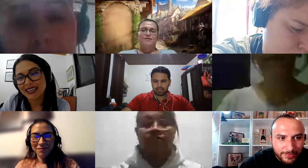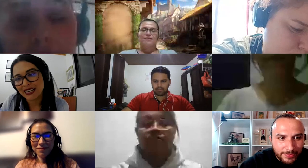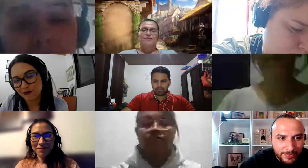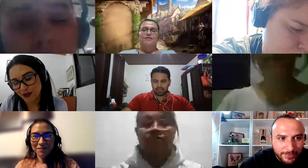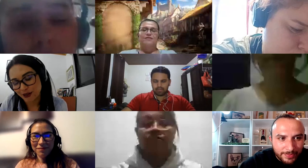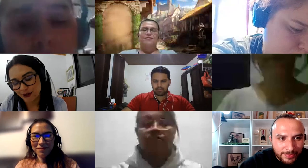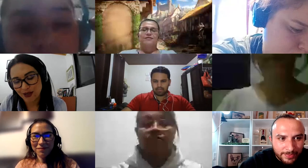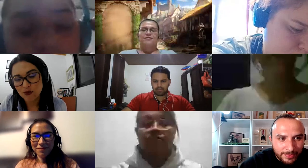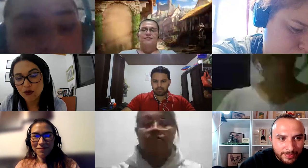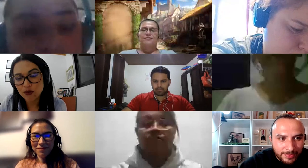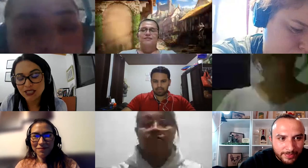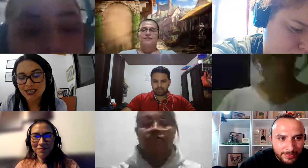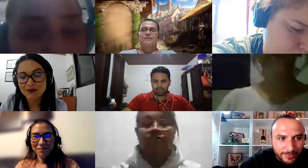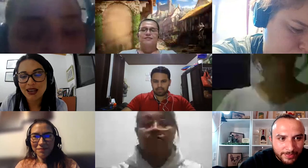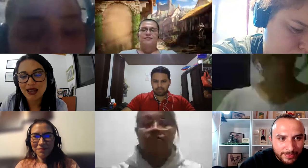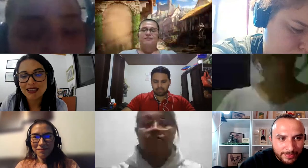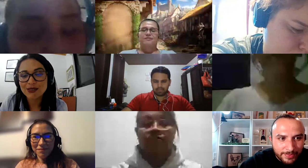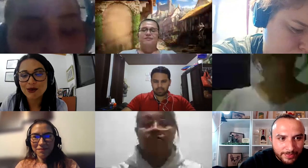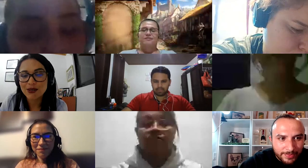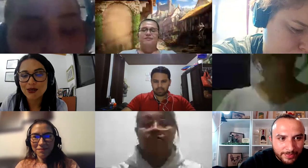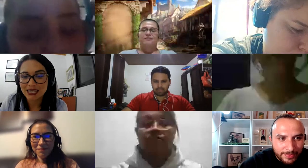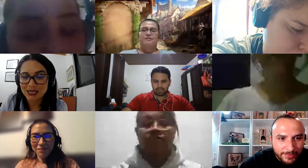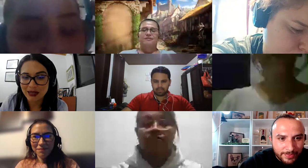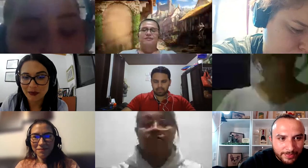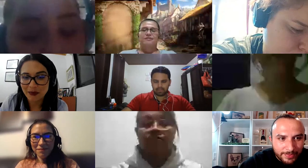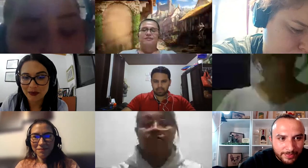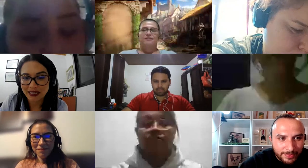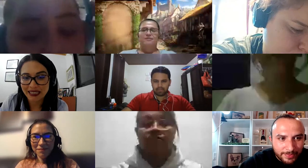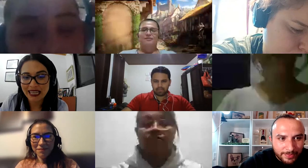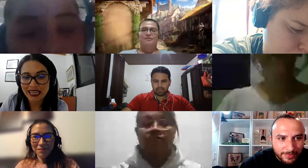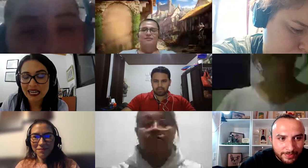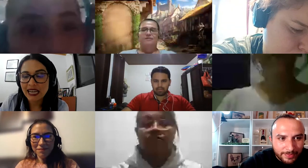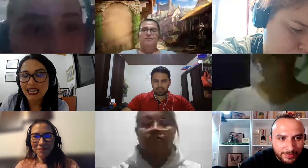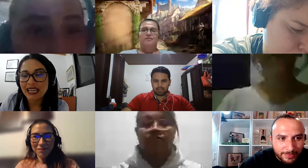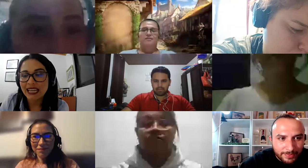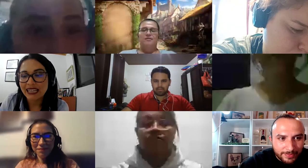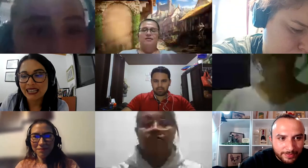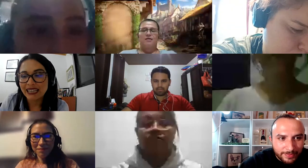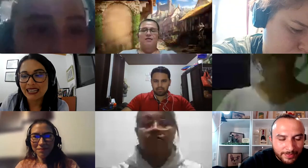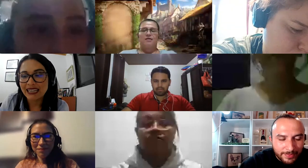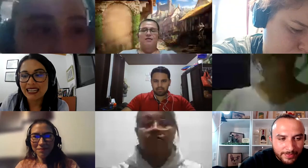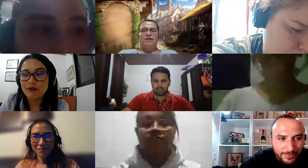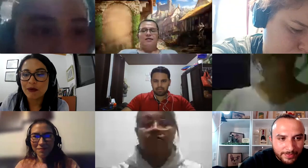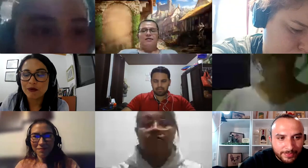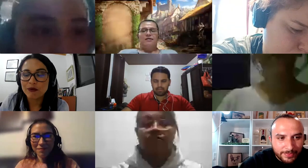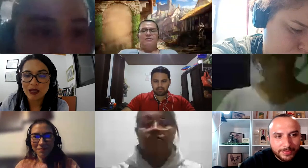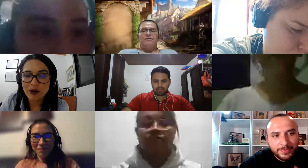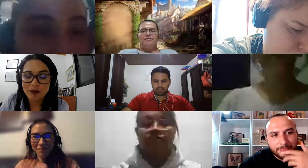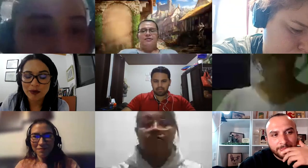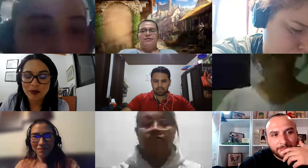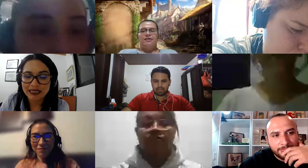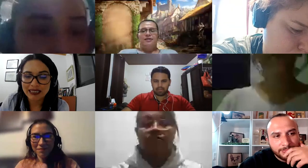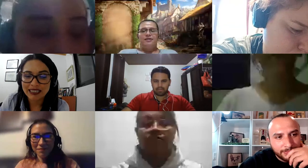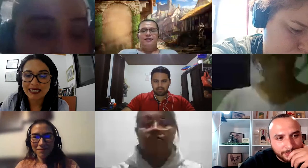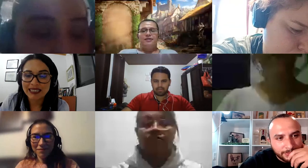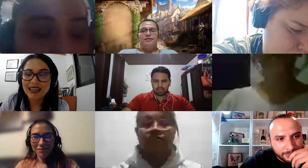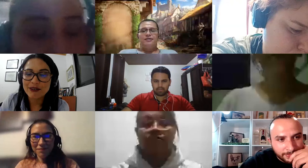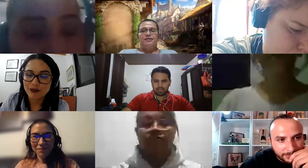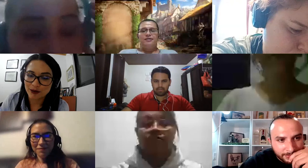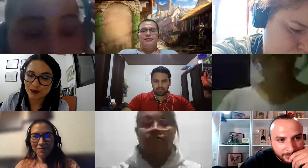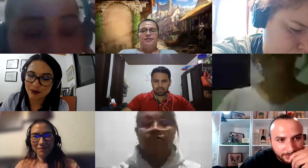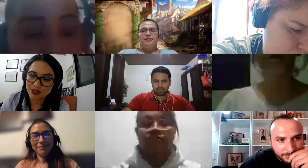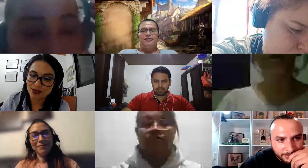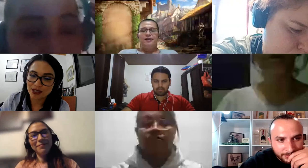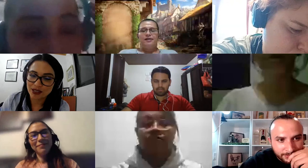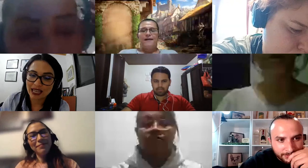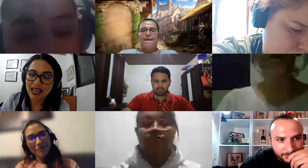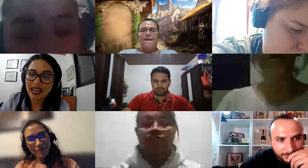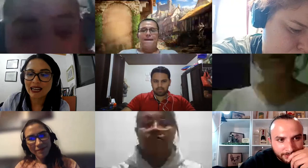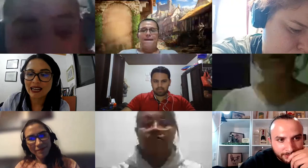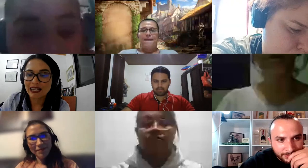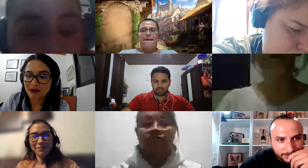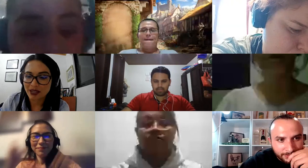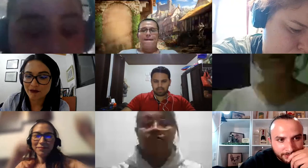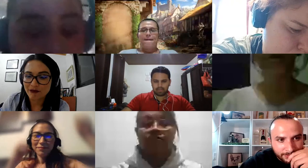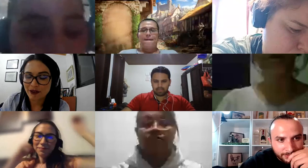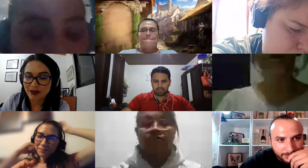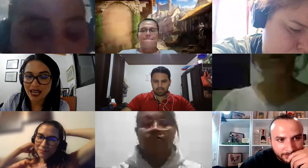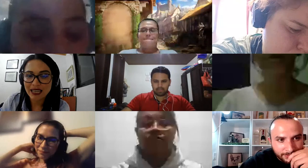y en efecto hay muchas más cosas para aprender. Les vamos a compartir la información de la Academia de